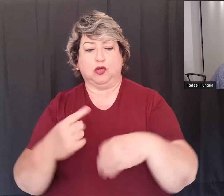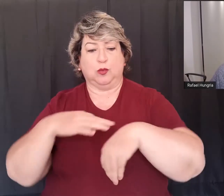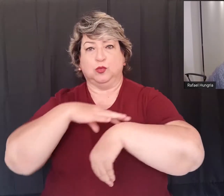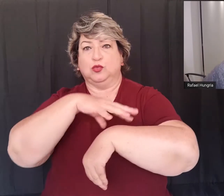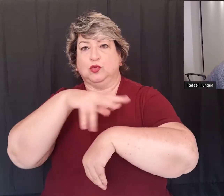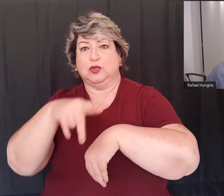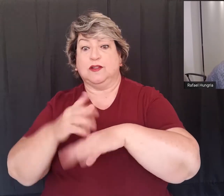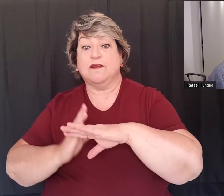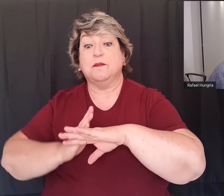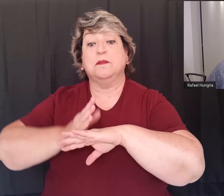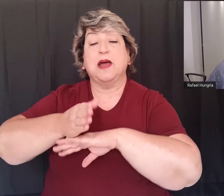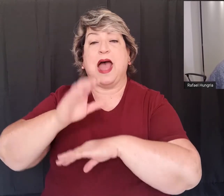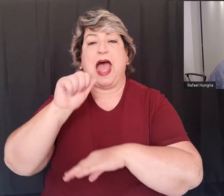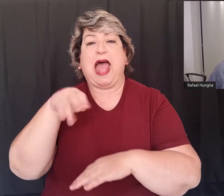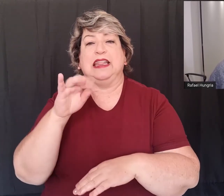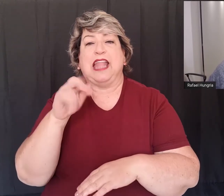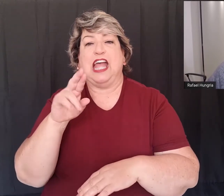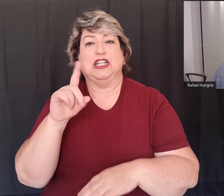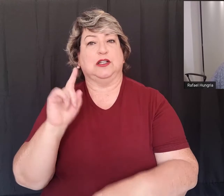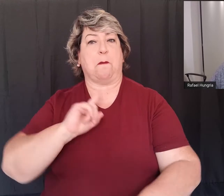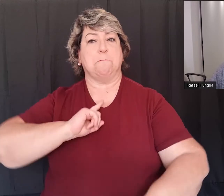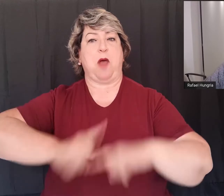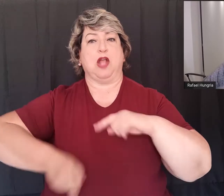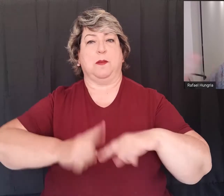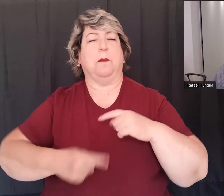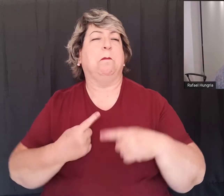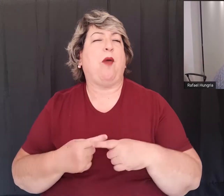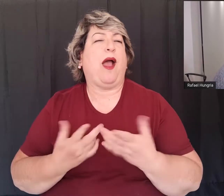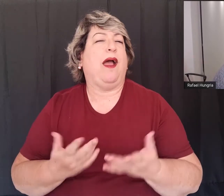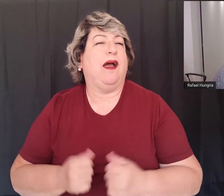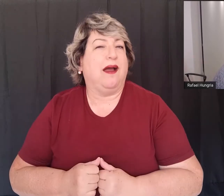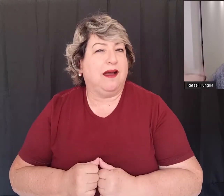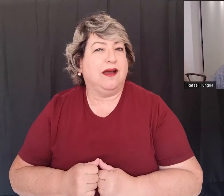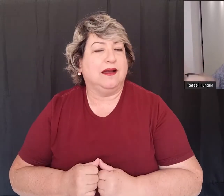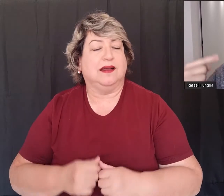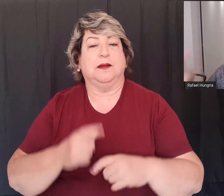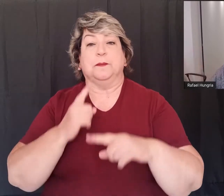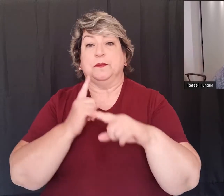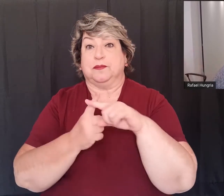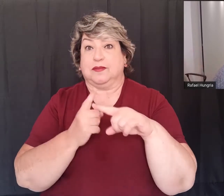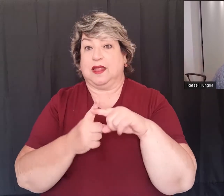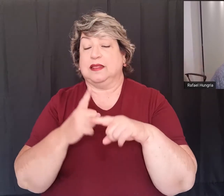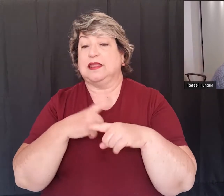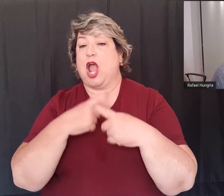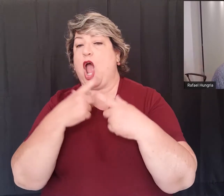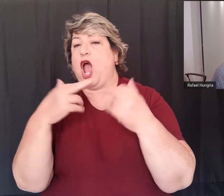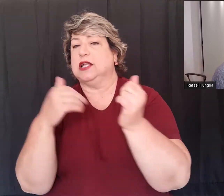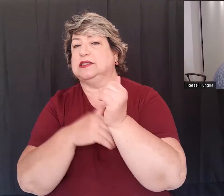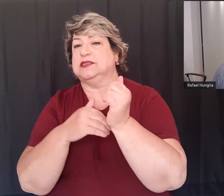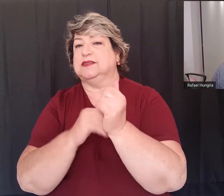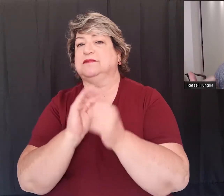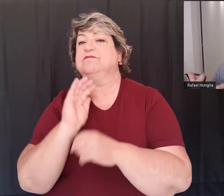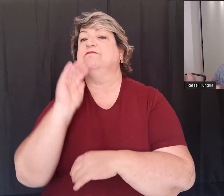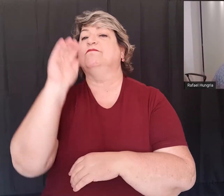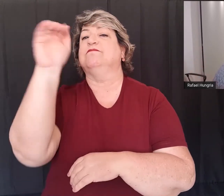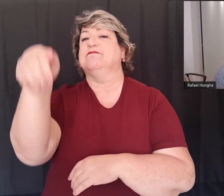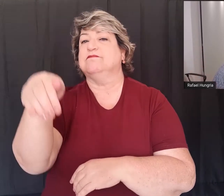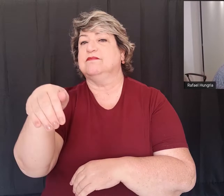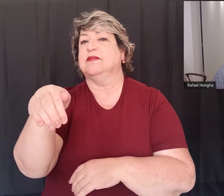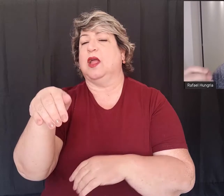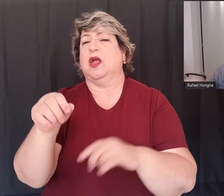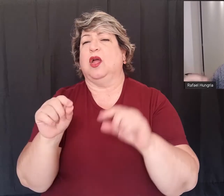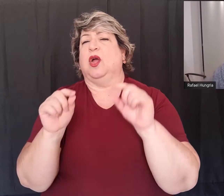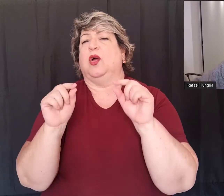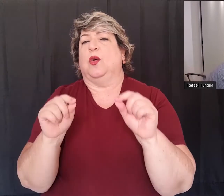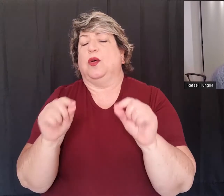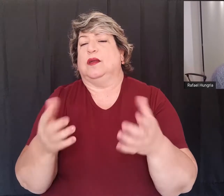mundo passando pela Antártida. Não tem como. As rotas são apenas leste-oeste. Norte e sul não existe volta ao mundo. Quando vocês